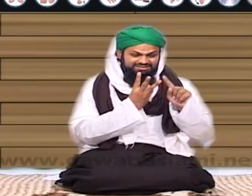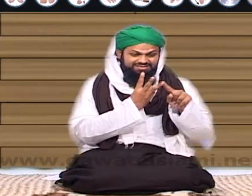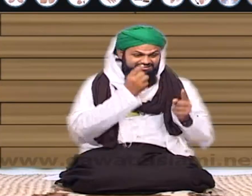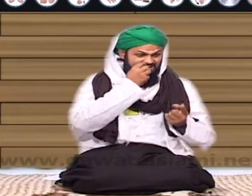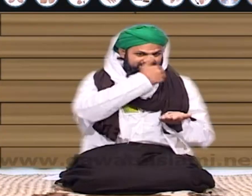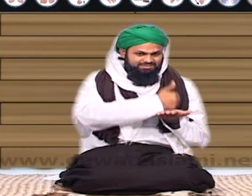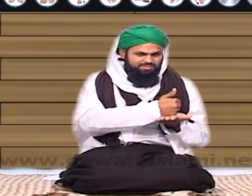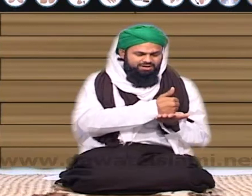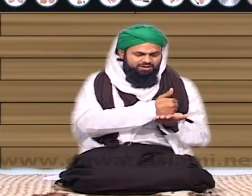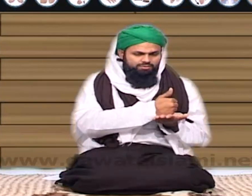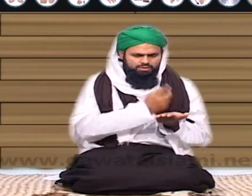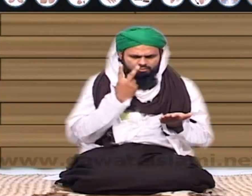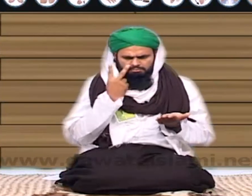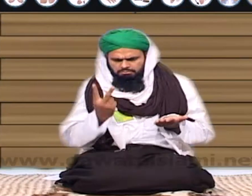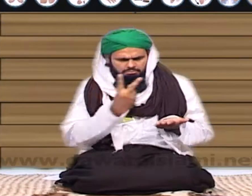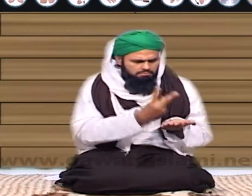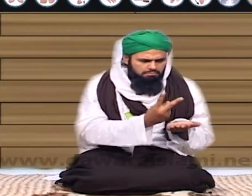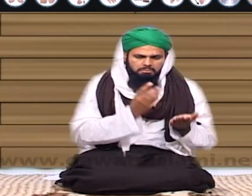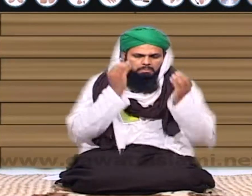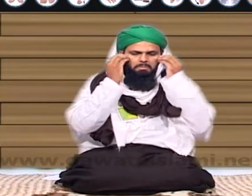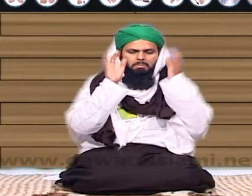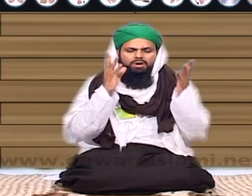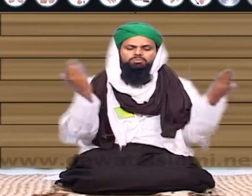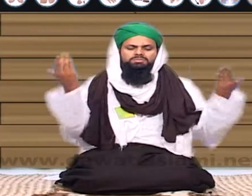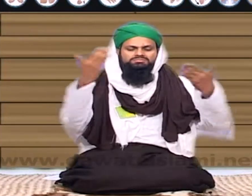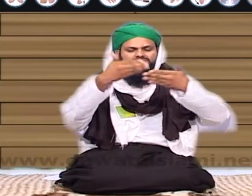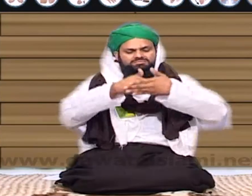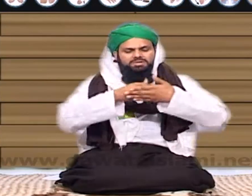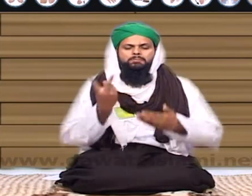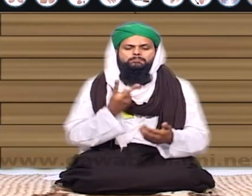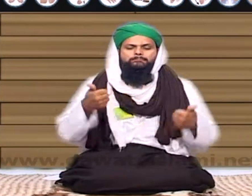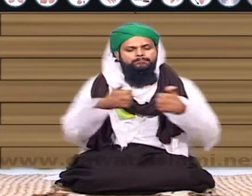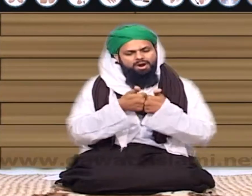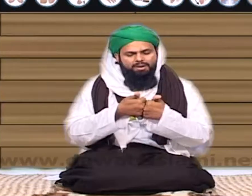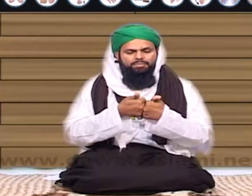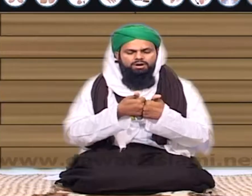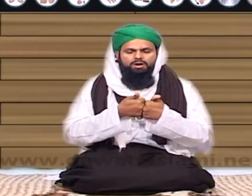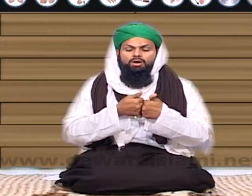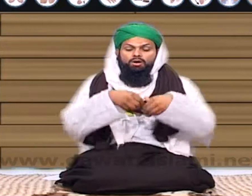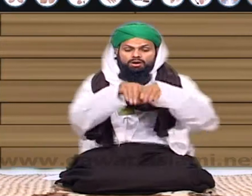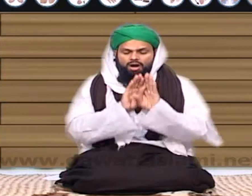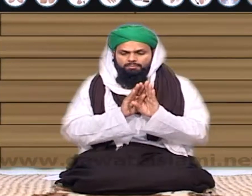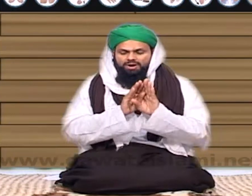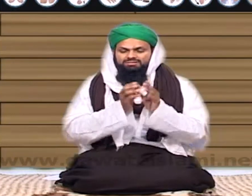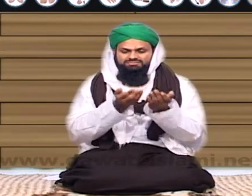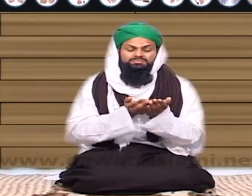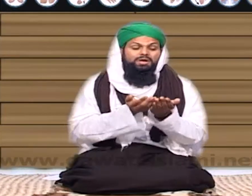ہے اس کو کچھ پتا نہیں کہ ان دونوں کے ساتھ کیا ہوگا۔ تو اسی طرح برزخ بھی پردہ ہے کہ دو مردے رکھے